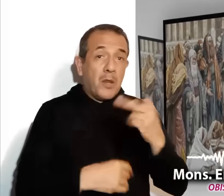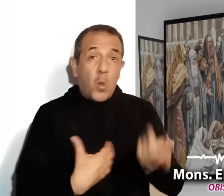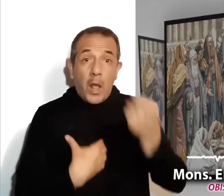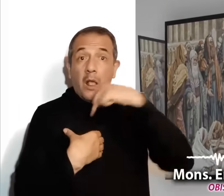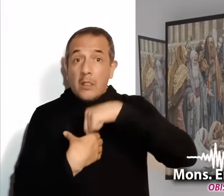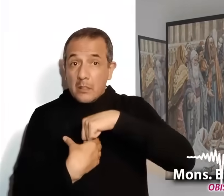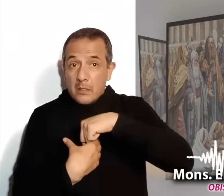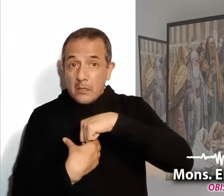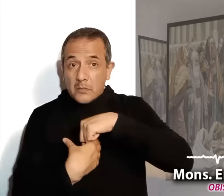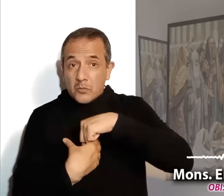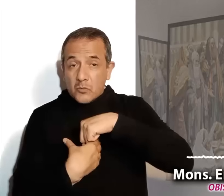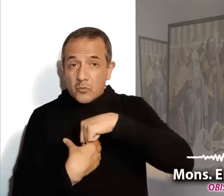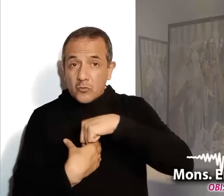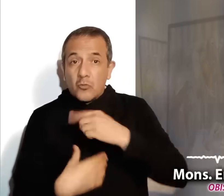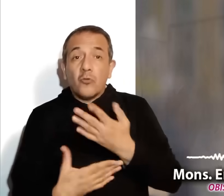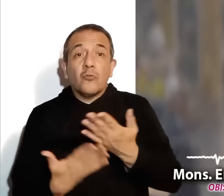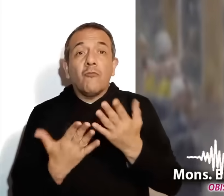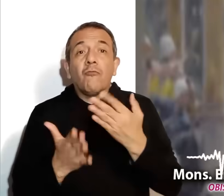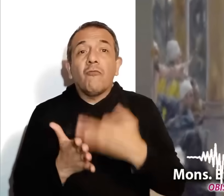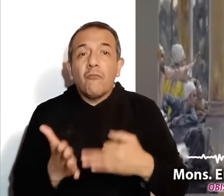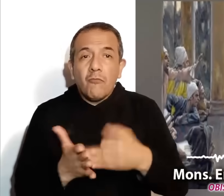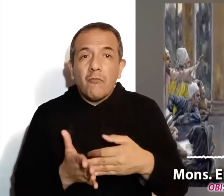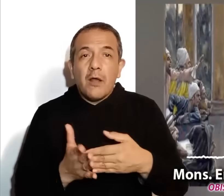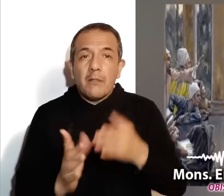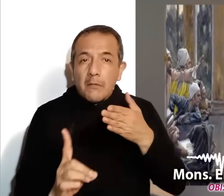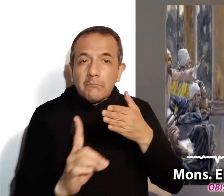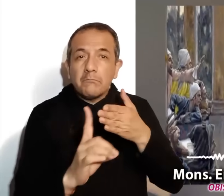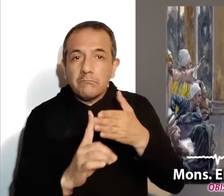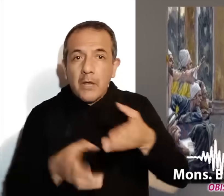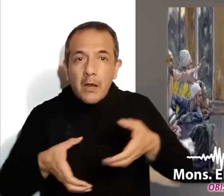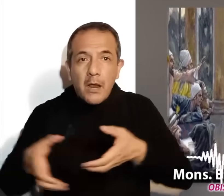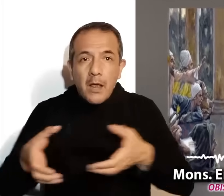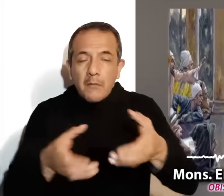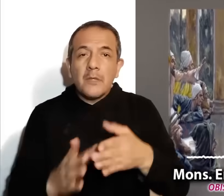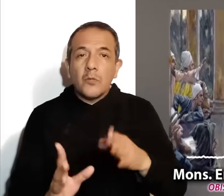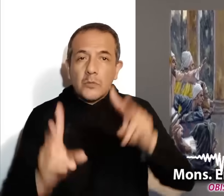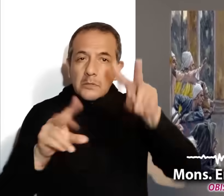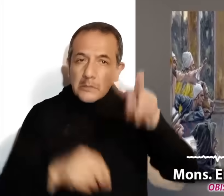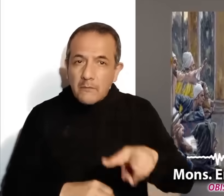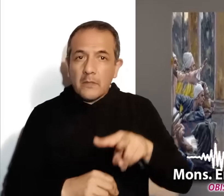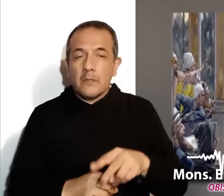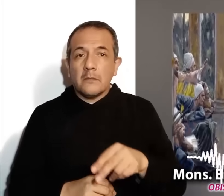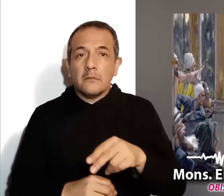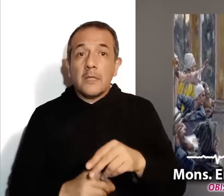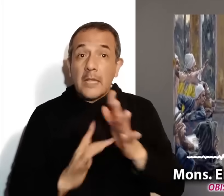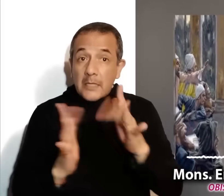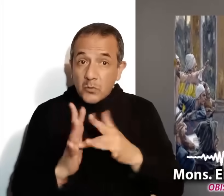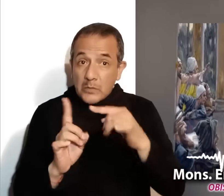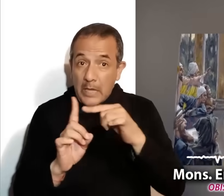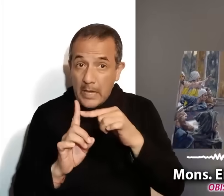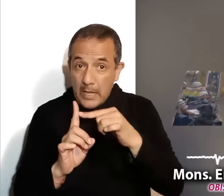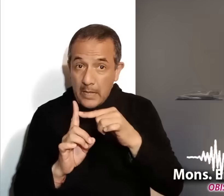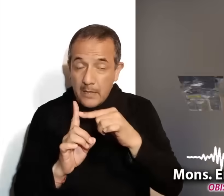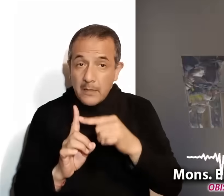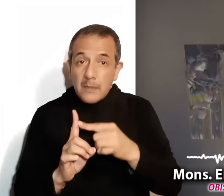una fuente interior o buscar los caminos de la verdad. Contemplemos a Jesús, escuchemos con atención